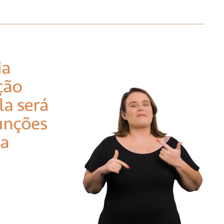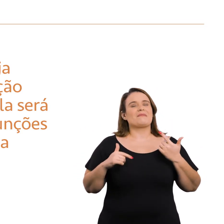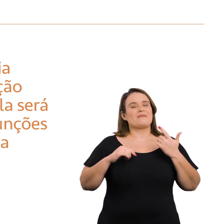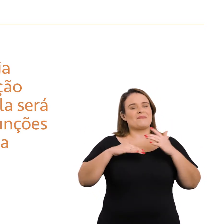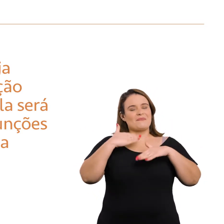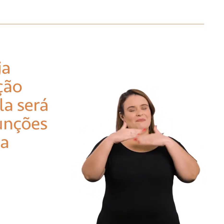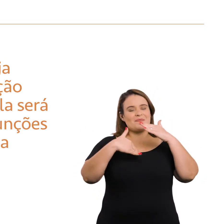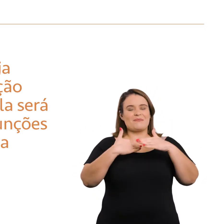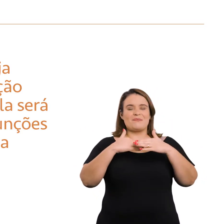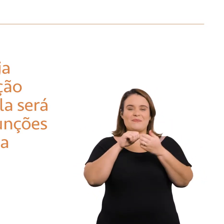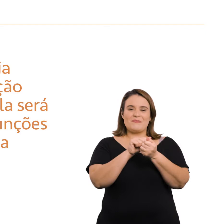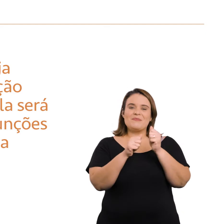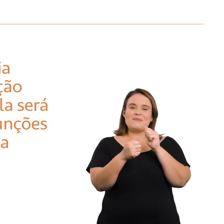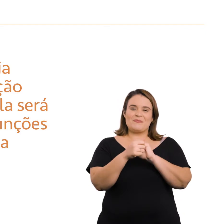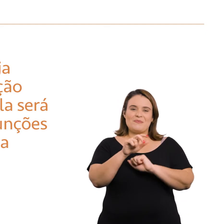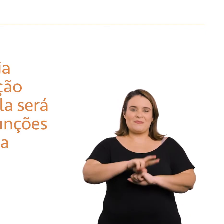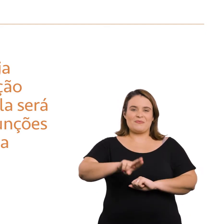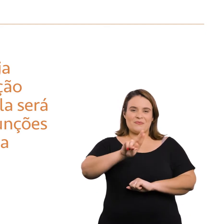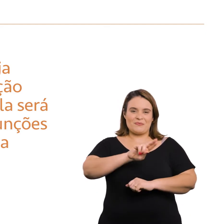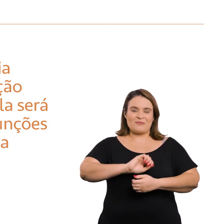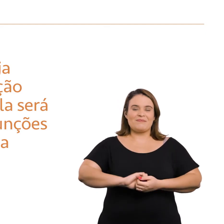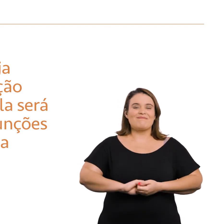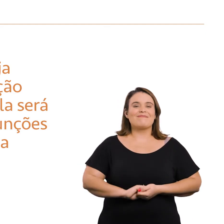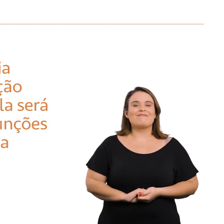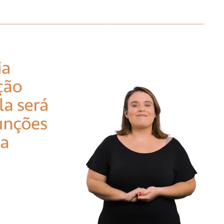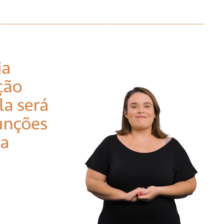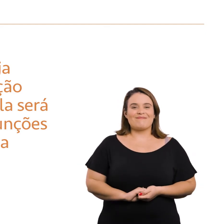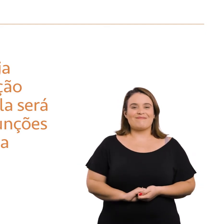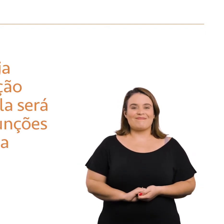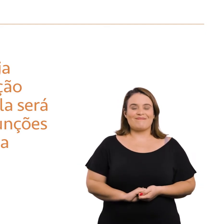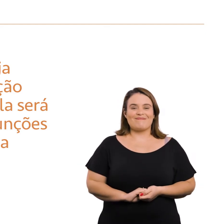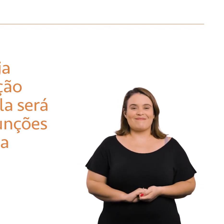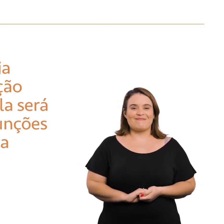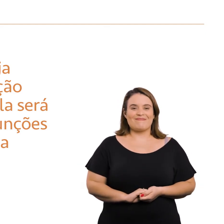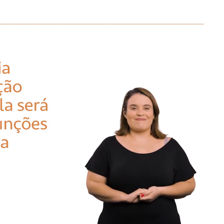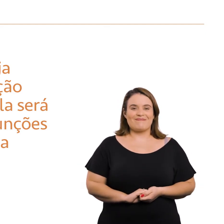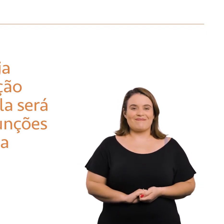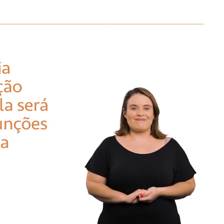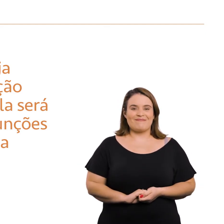funções essenciais do emprego com a adaptação. Fecha aspas.